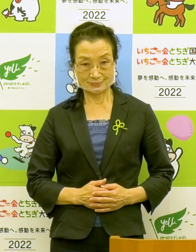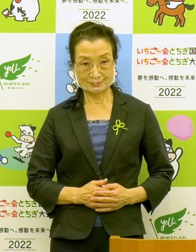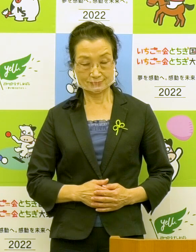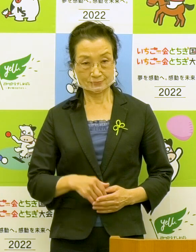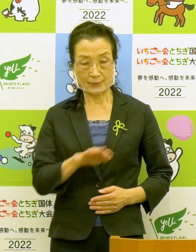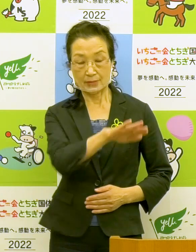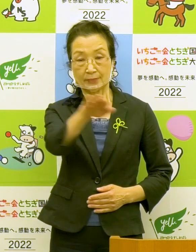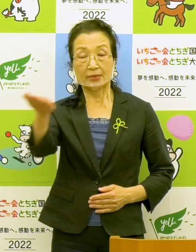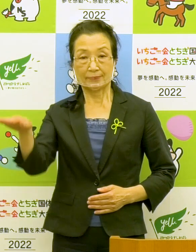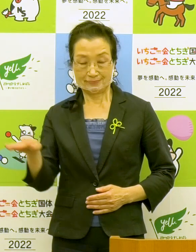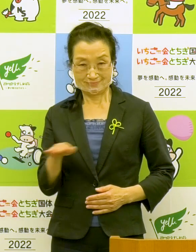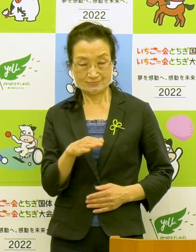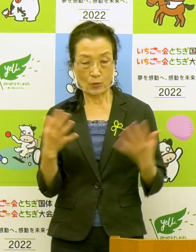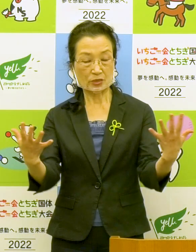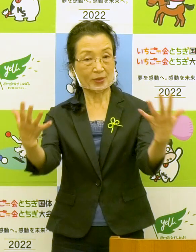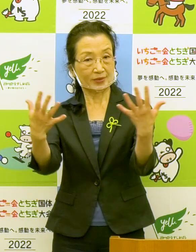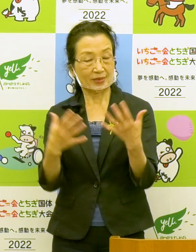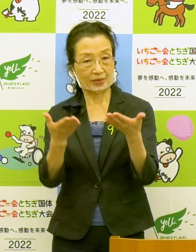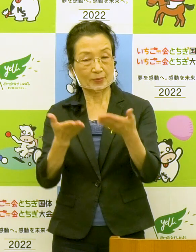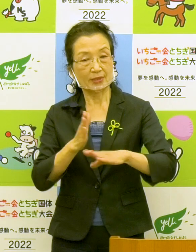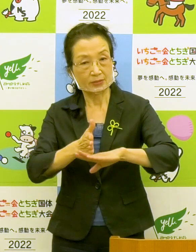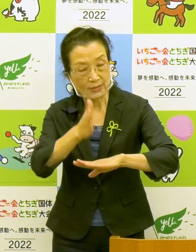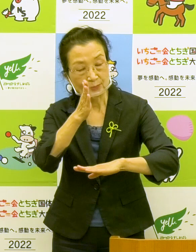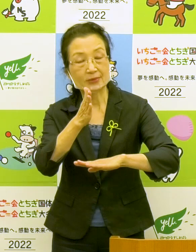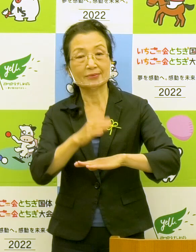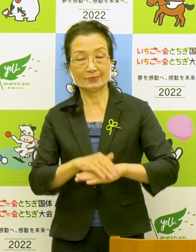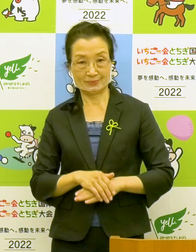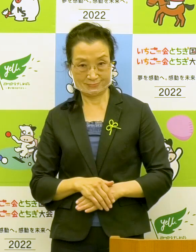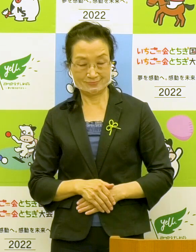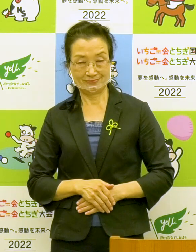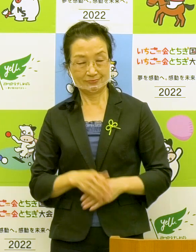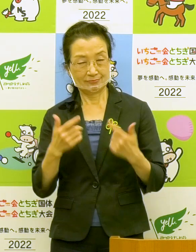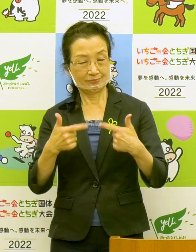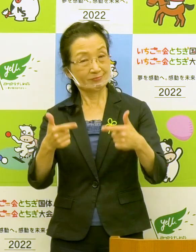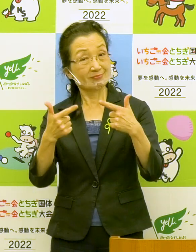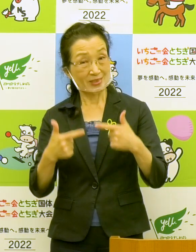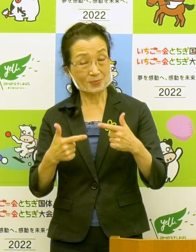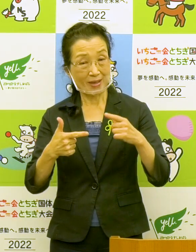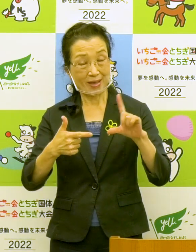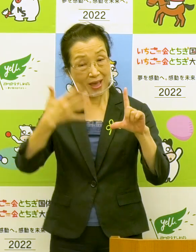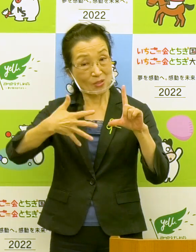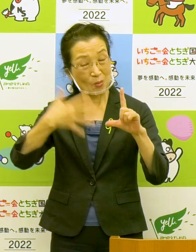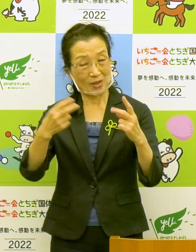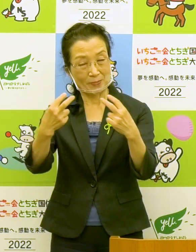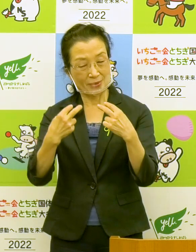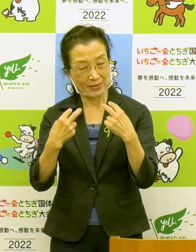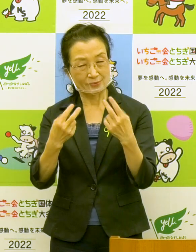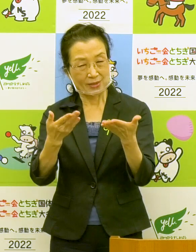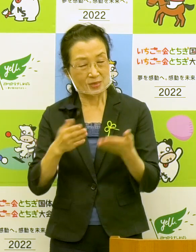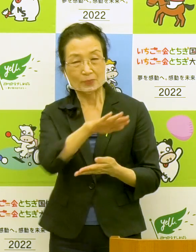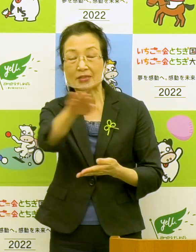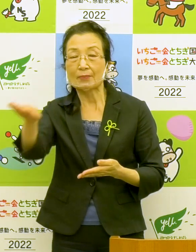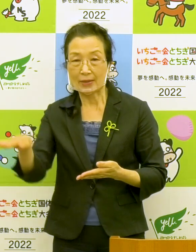メディアの皆様、お集まりいただきましてありがとうございます。また いつも動画をご視聴の皆様、ありがと